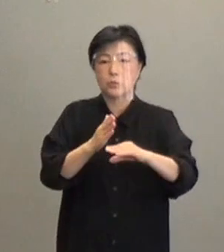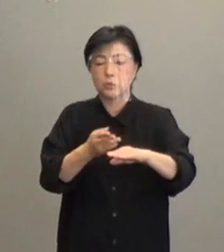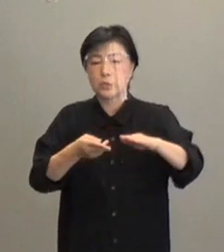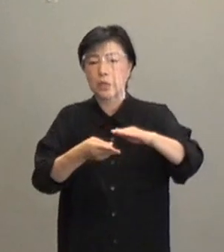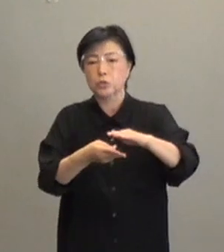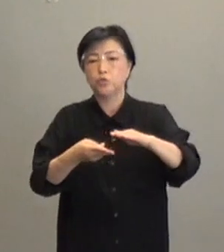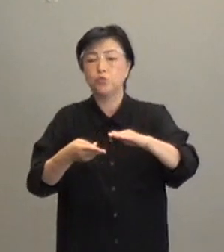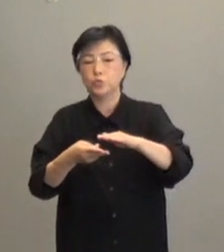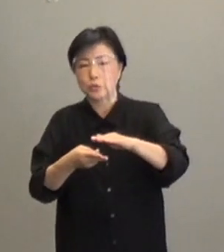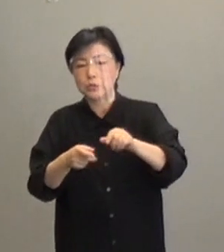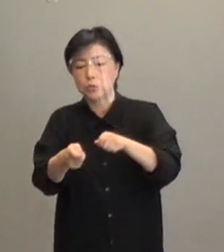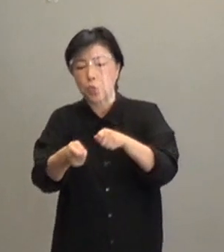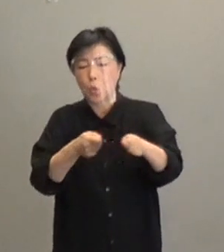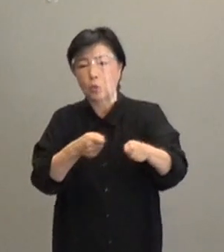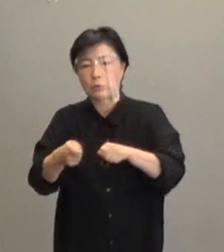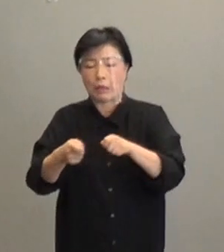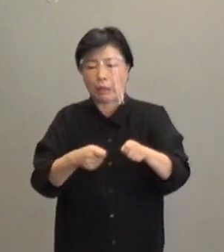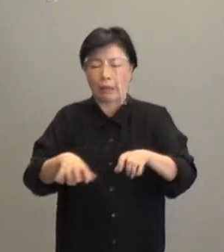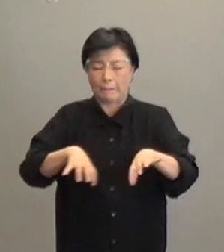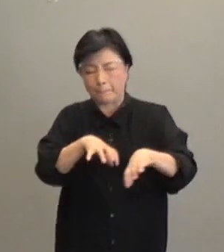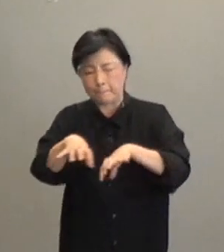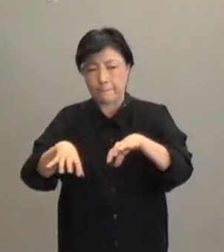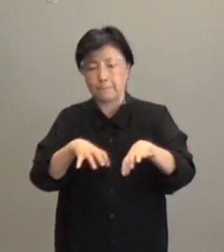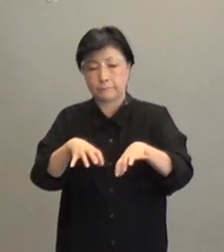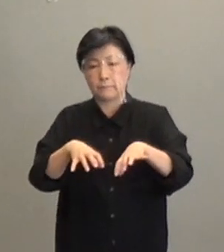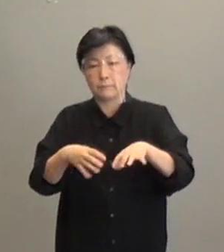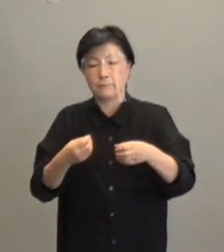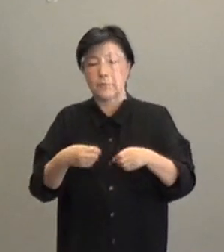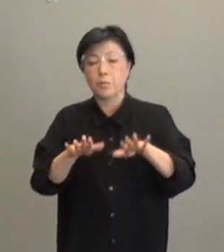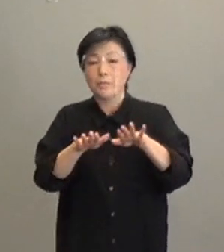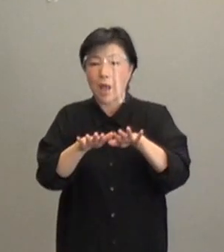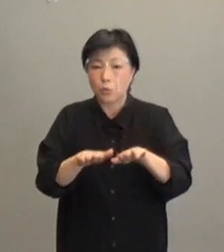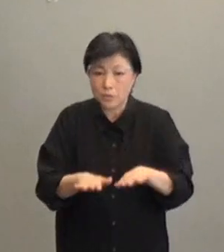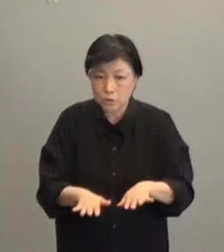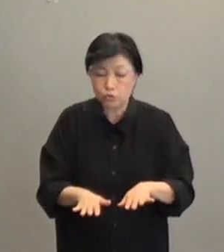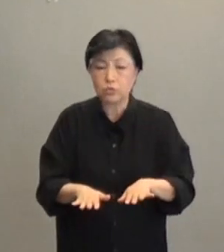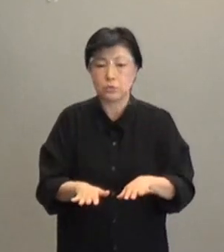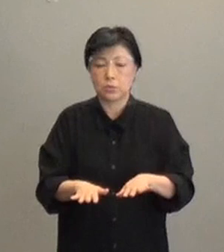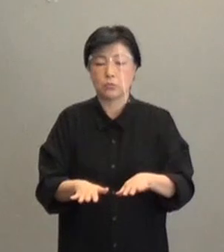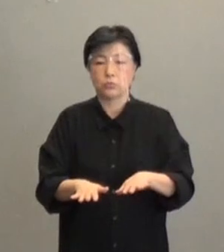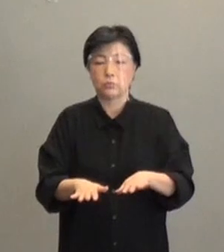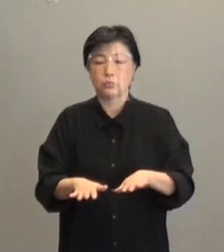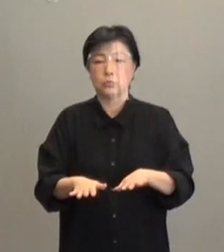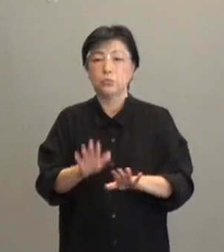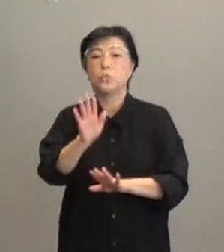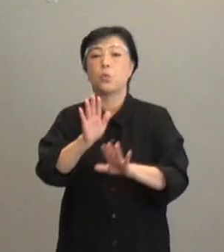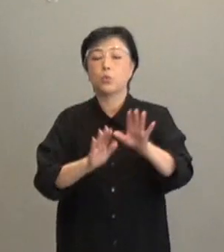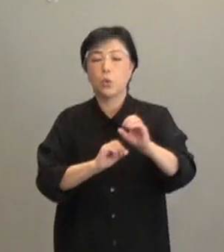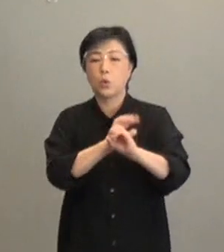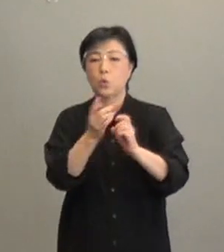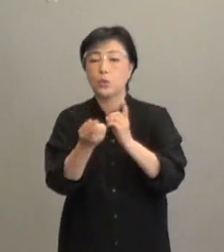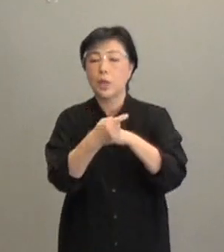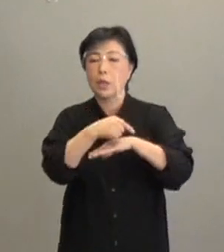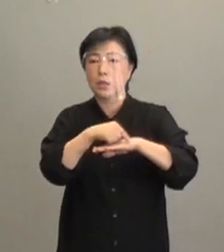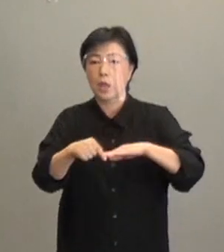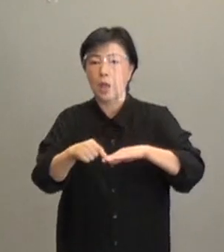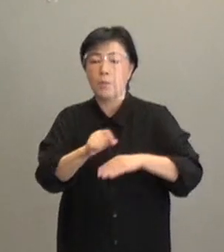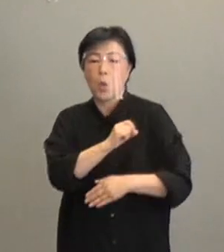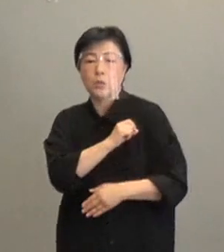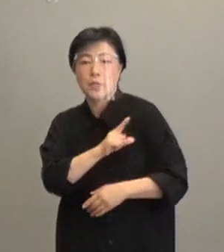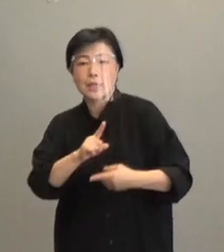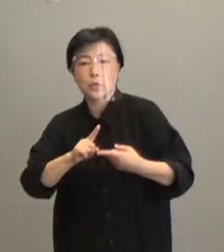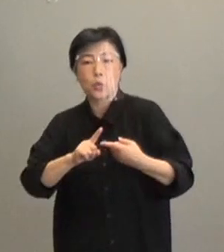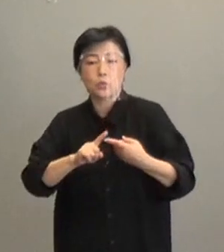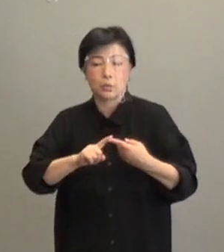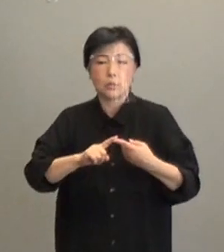に追われるという状況がありましたけれども、感染が落ち着いている状況ではそのコロナ対策っていうのはまた積極的疫学調査とか